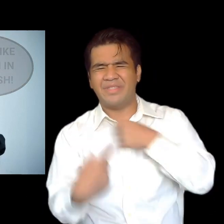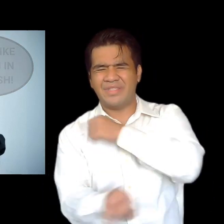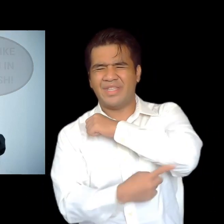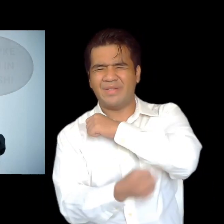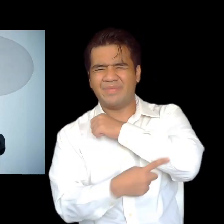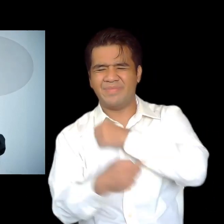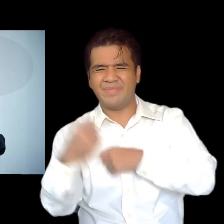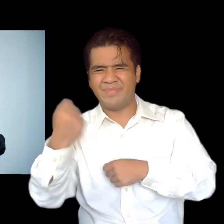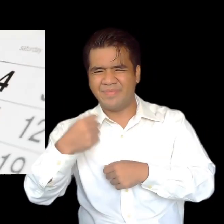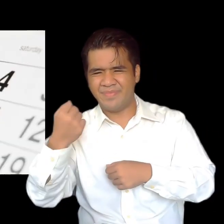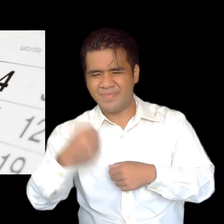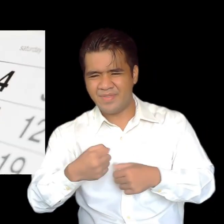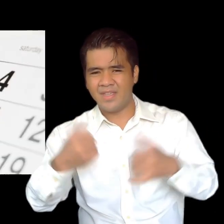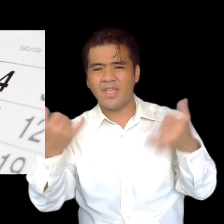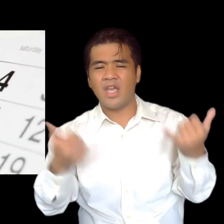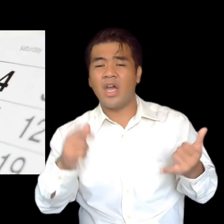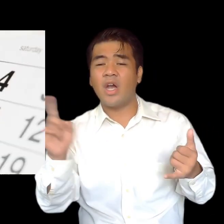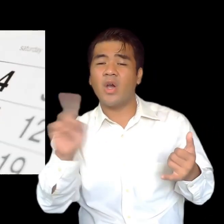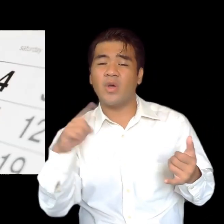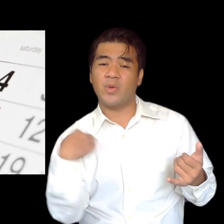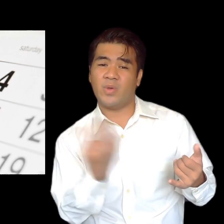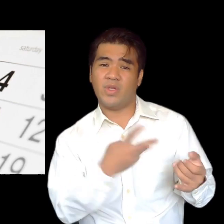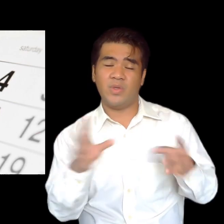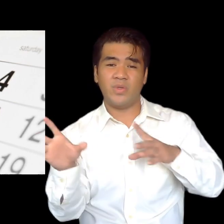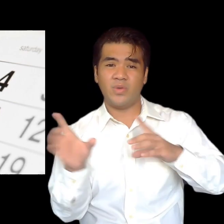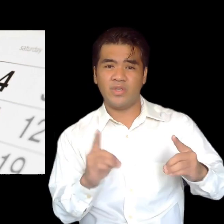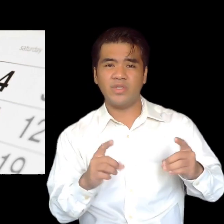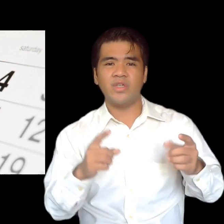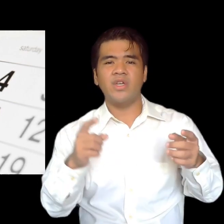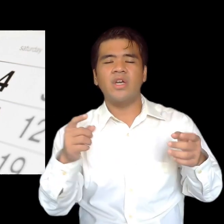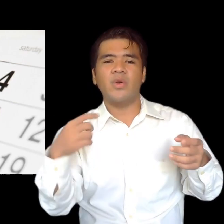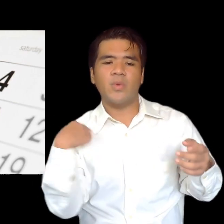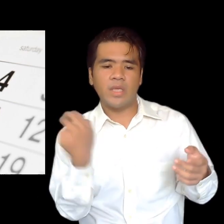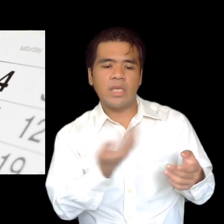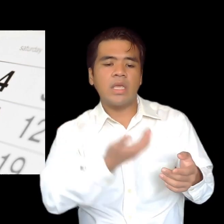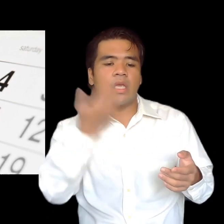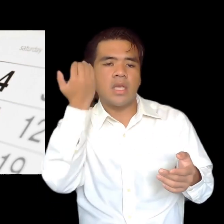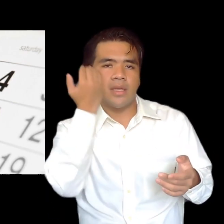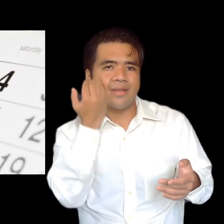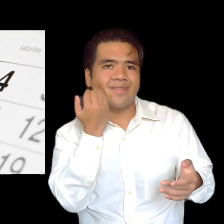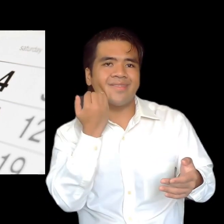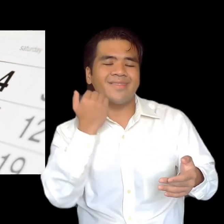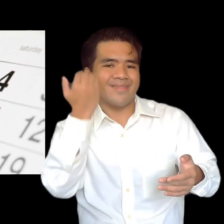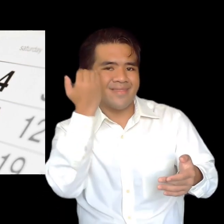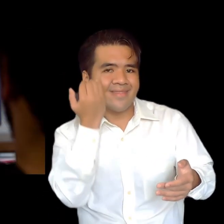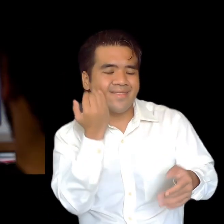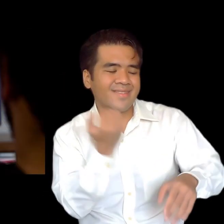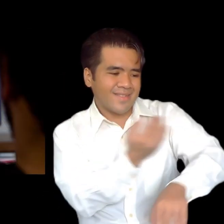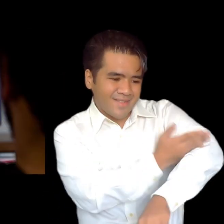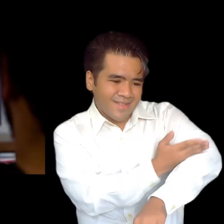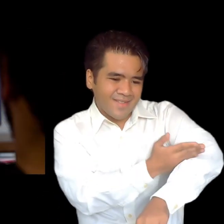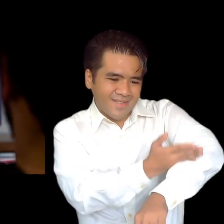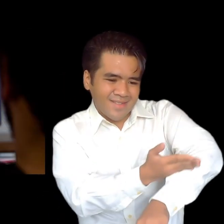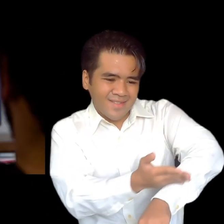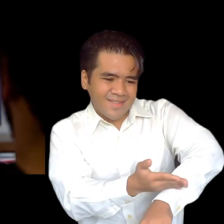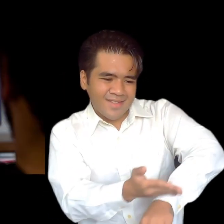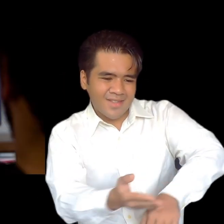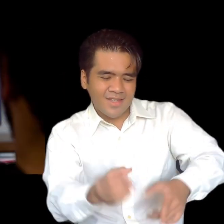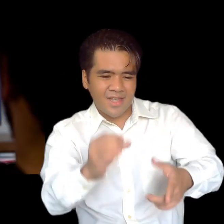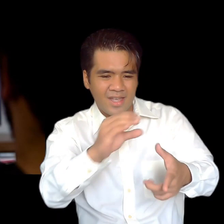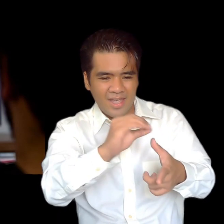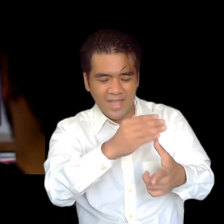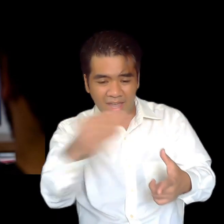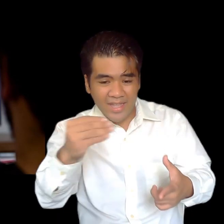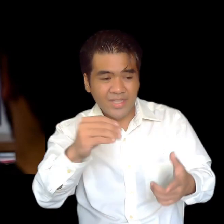mag-masturbate habang buhay. Ang magagawa lang talaga natin ay ang bawasan ng frequency o dalas nito at tanggalin ang